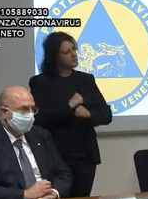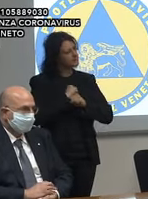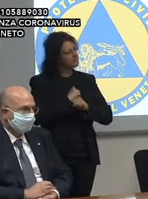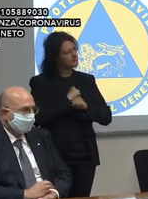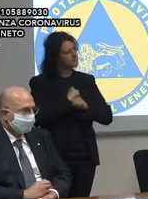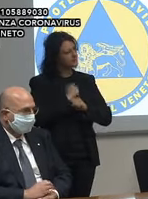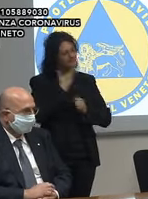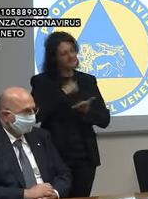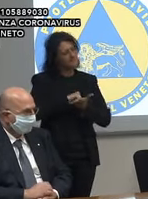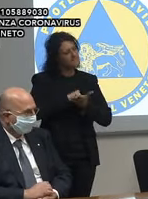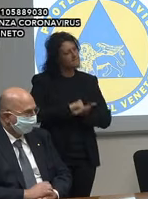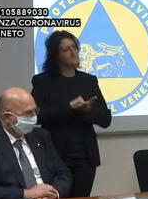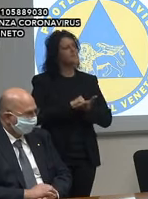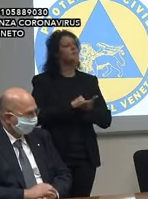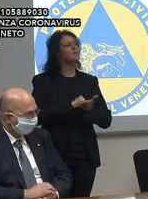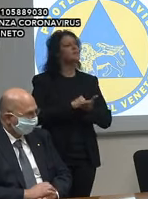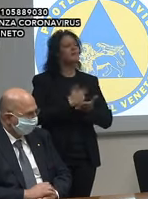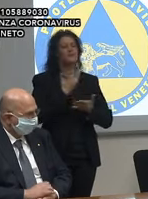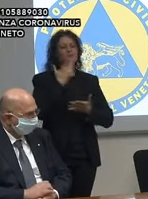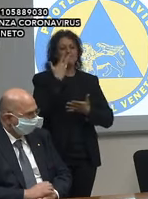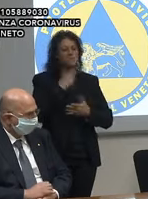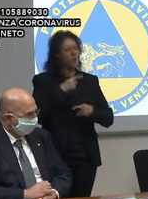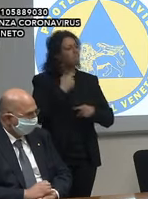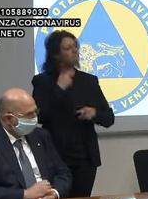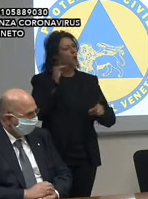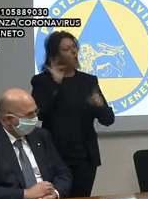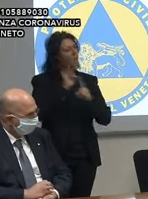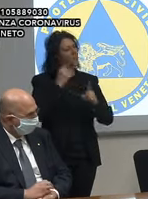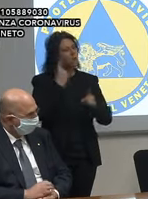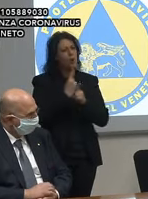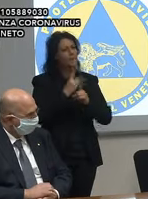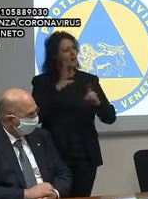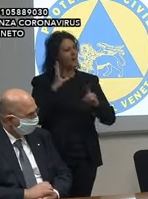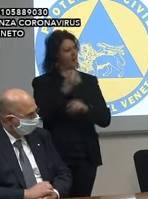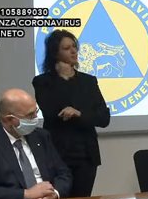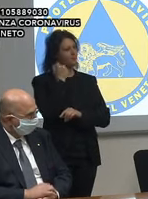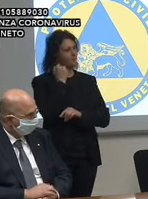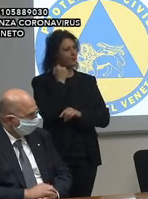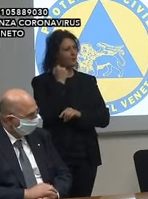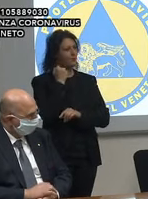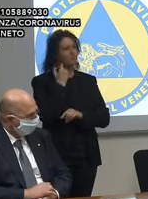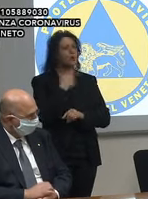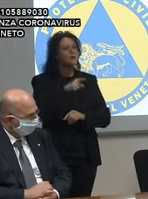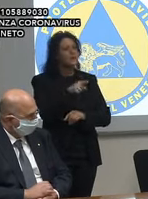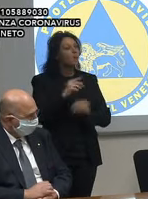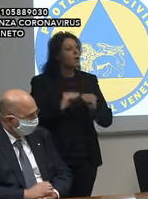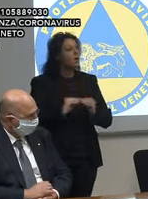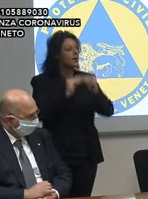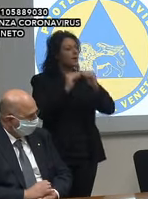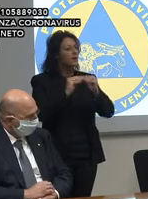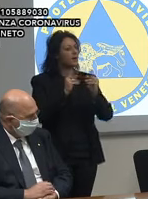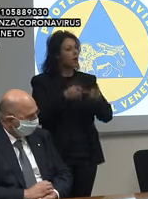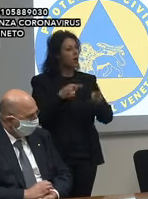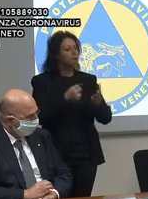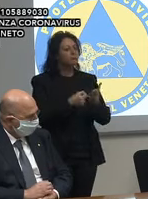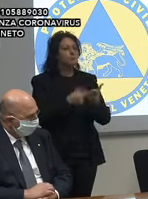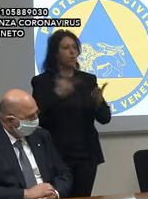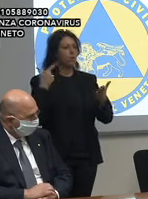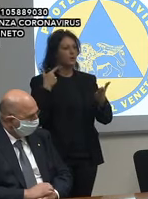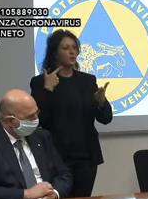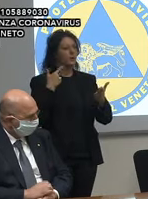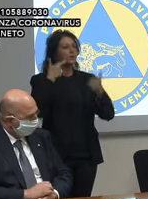Noi ci abbiamo creduto e abbiamo detto: no, a quest'opera arriveremo, a quest'opera è fondamentale perché